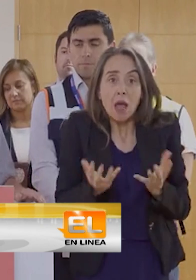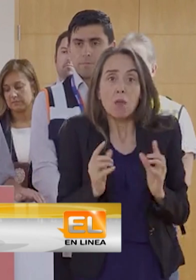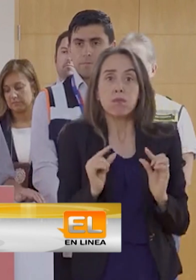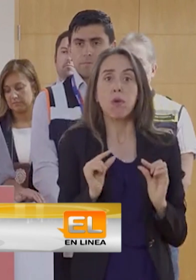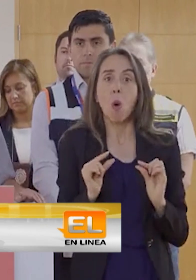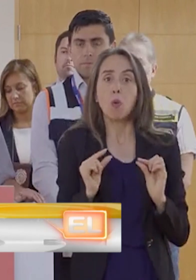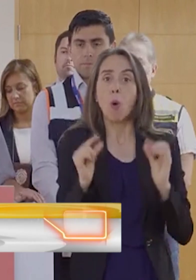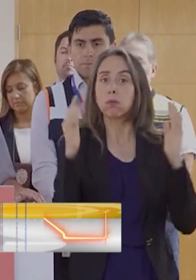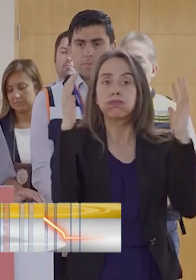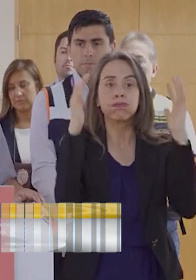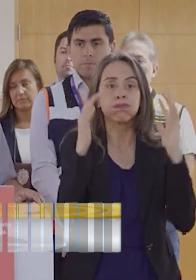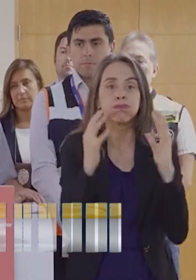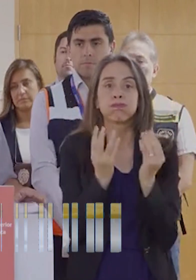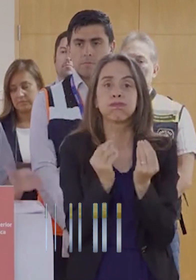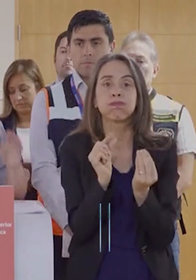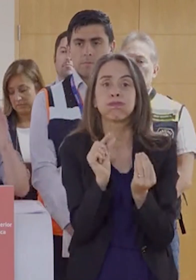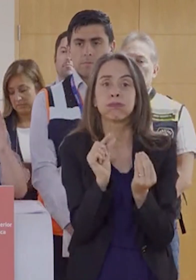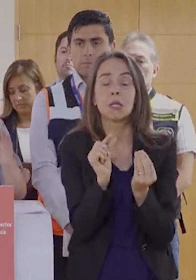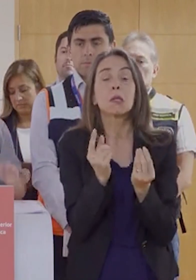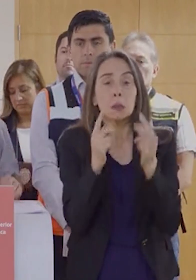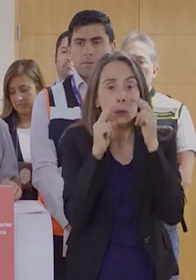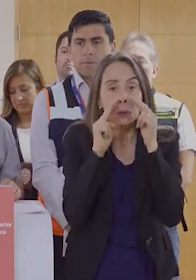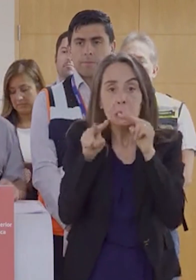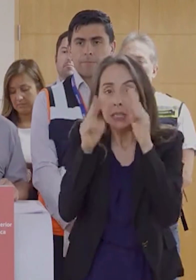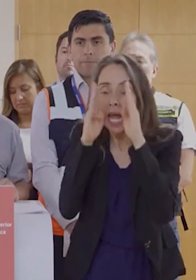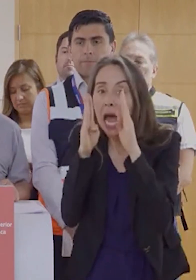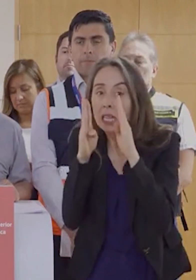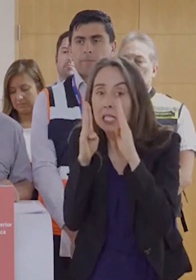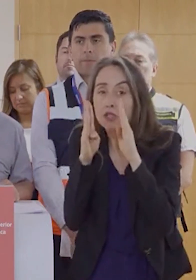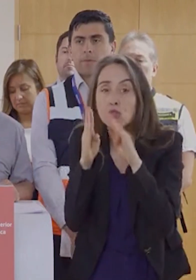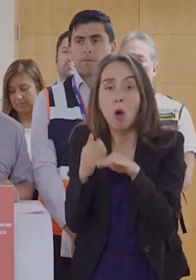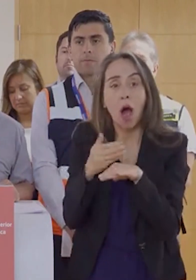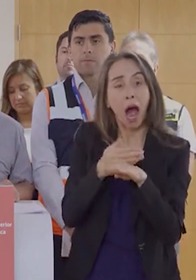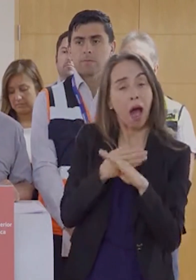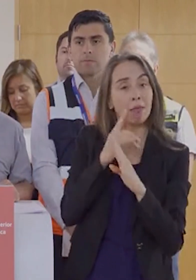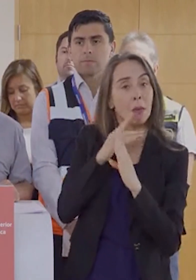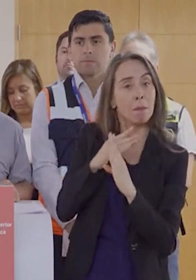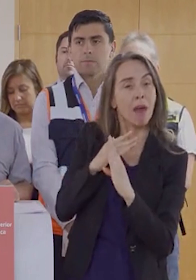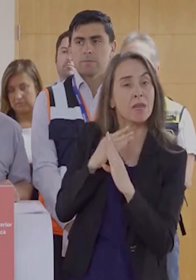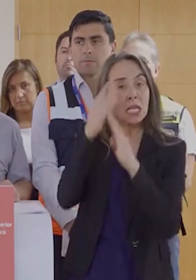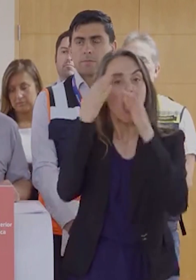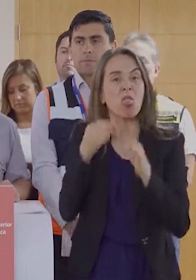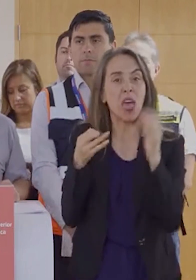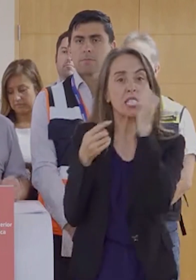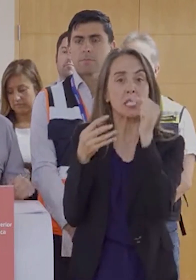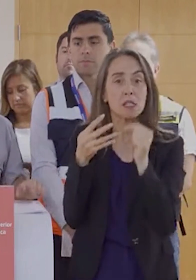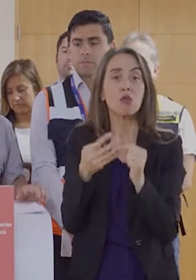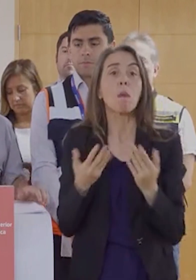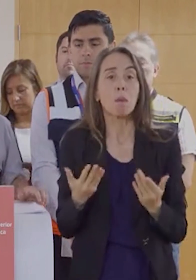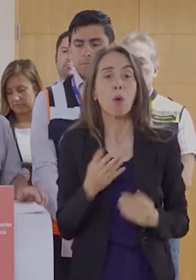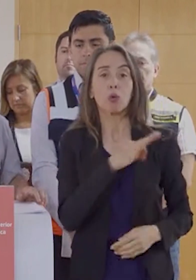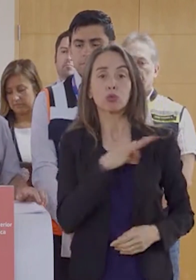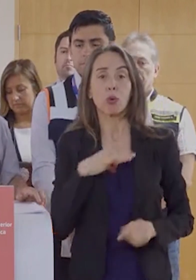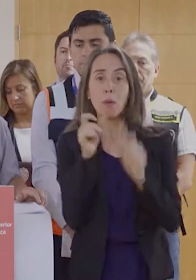mantenemos nuestra atención a tomar todas las medidas preventivas y por eso es que se han desplegado